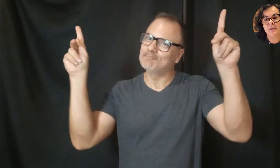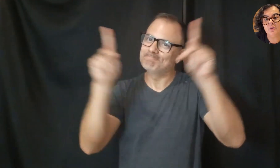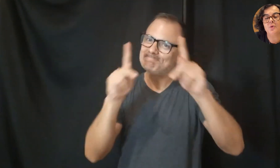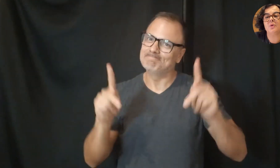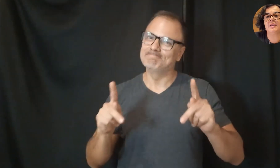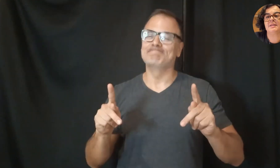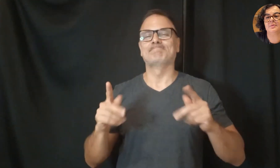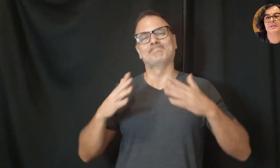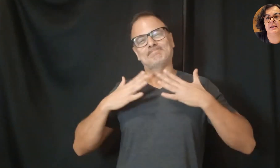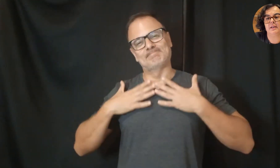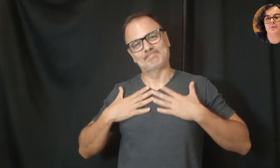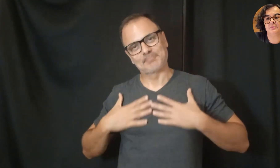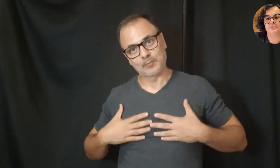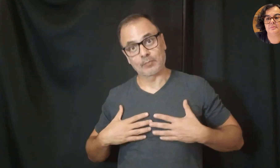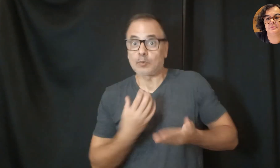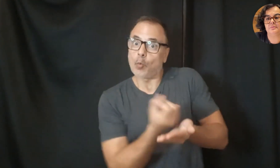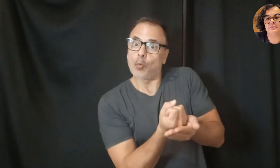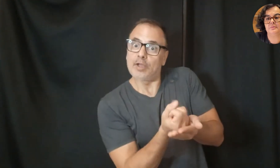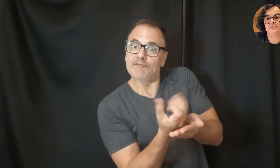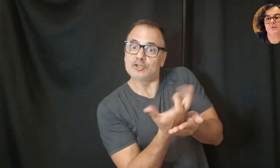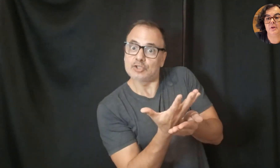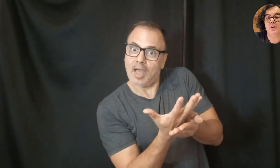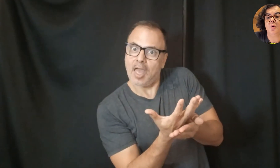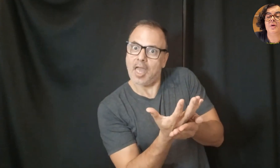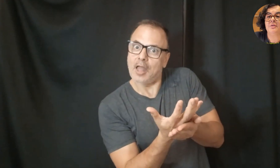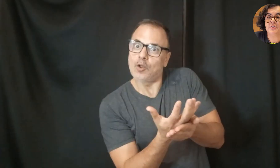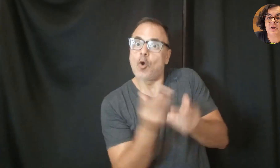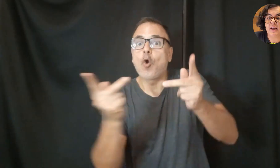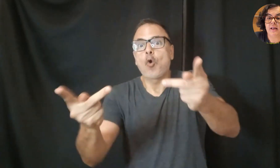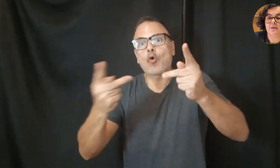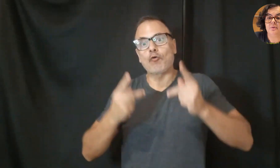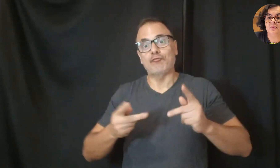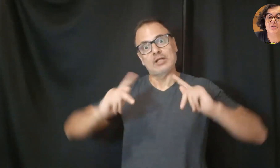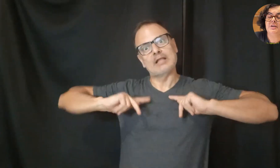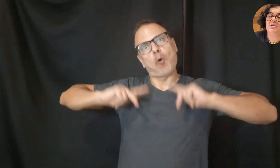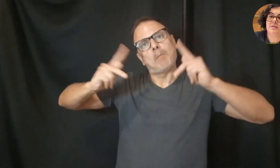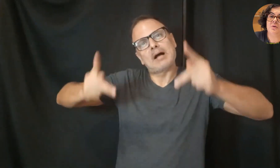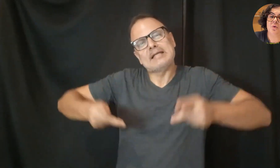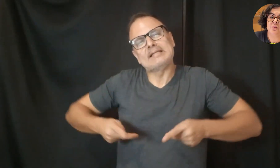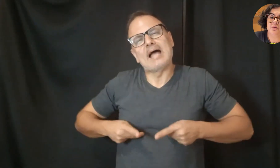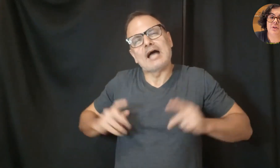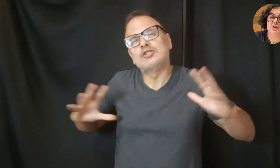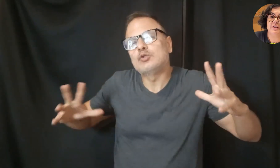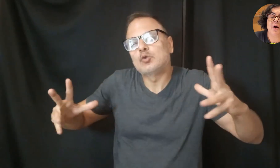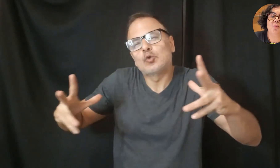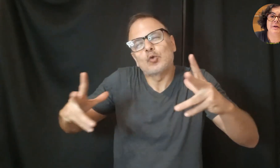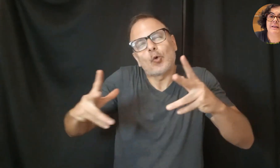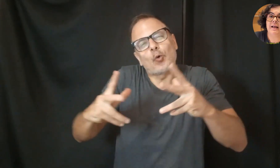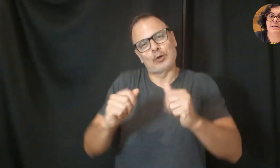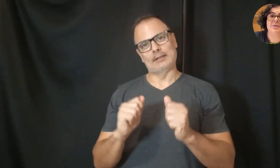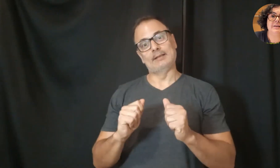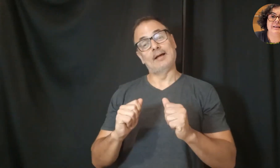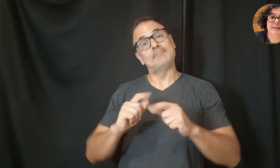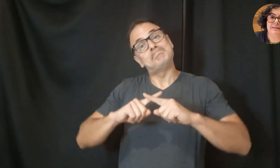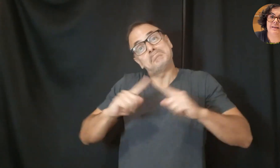no coração sereno. O Evangelho dirige seu convite à humanidade